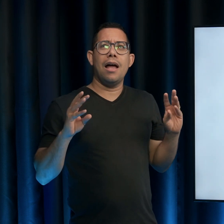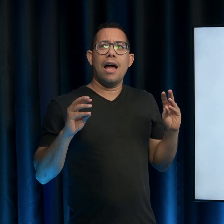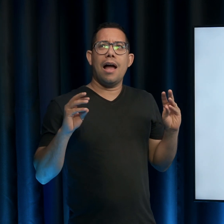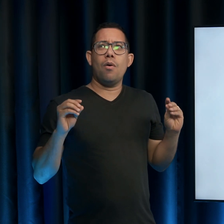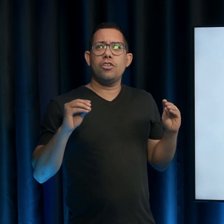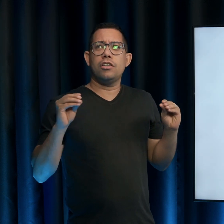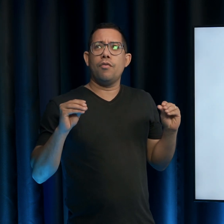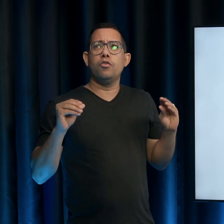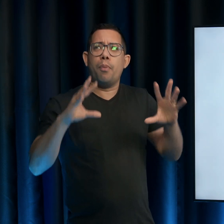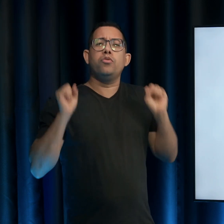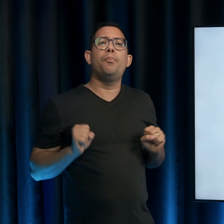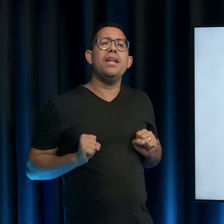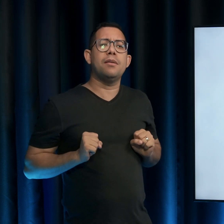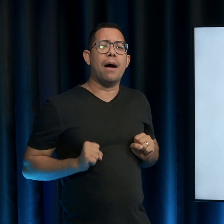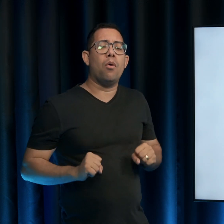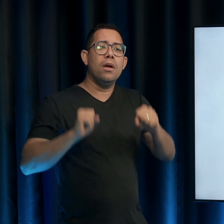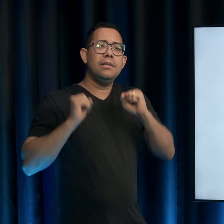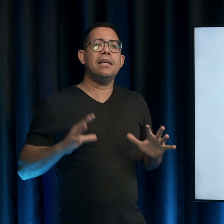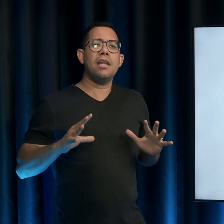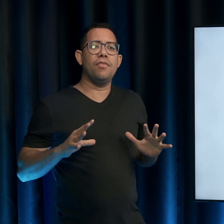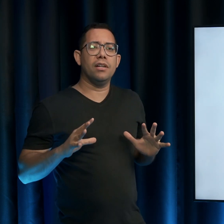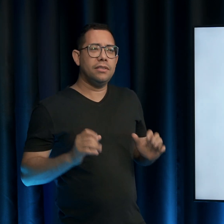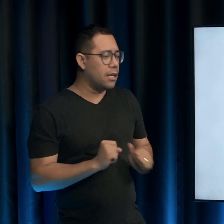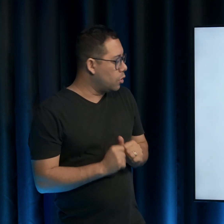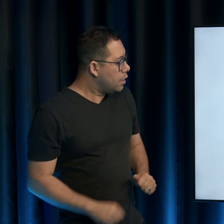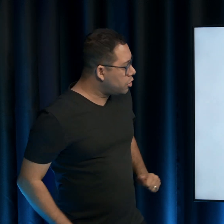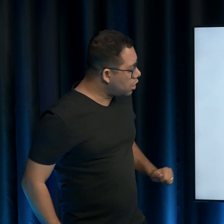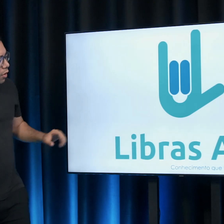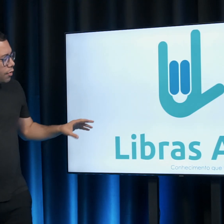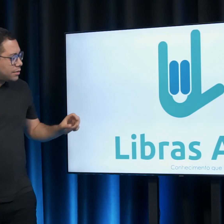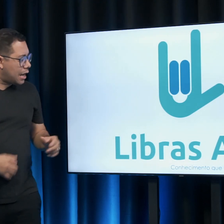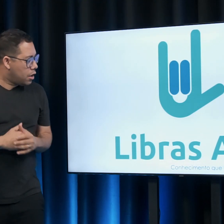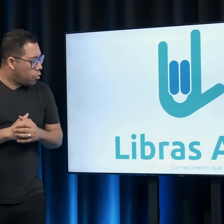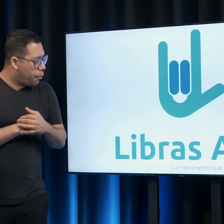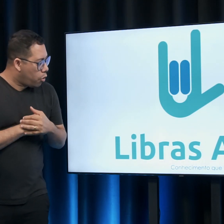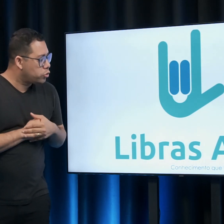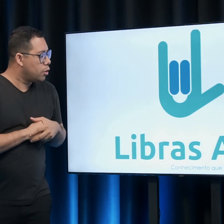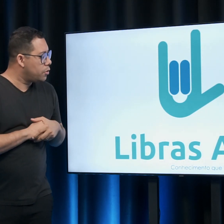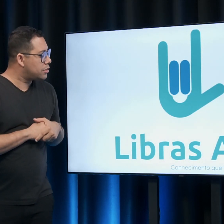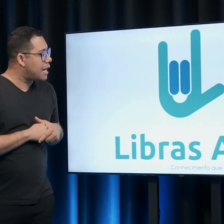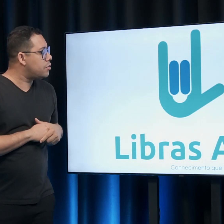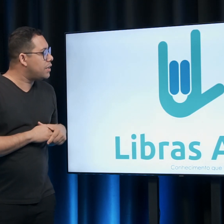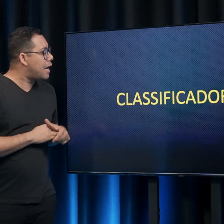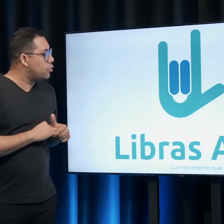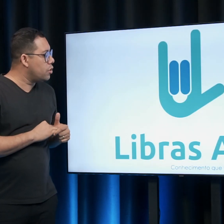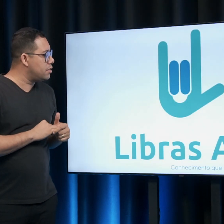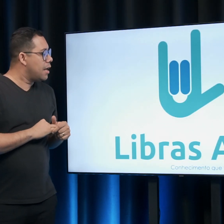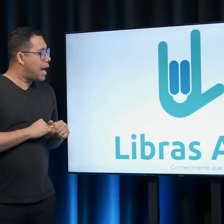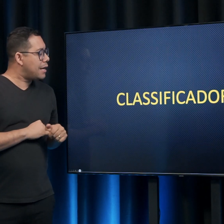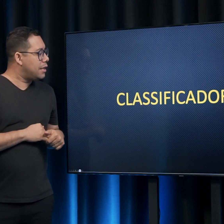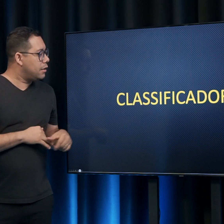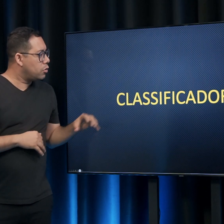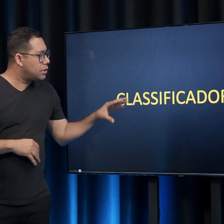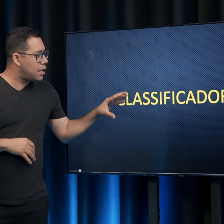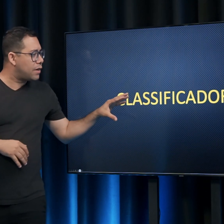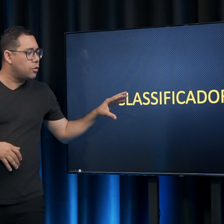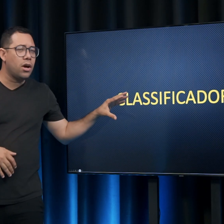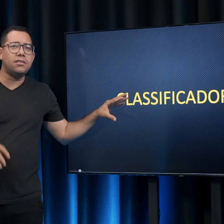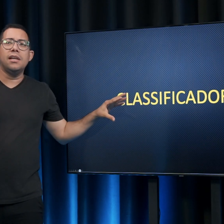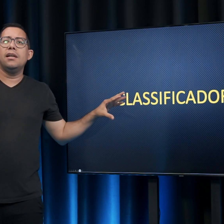Eu acho que talvez o ponto principal, descrever, certo? Então a gente vai conversar um pouco sobre os classificadores aqui. Então os classificadores,